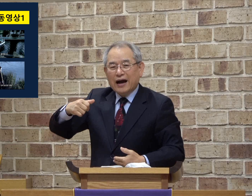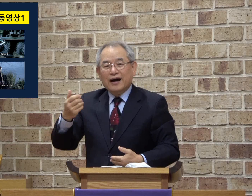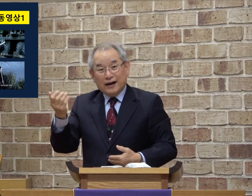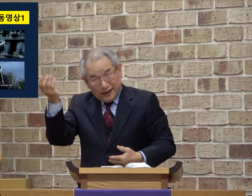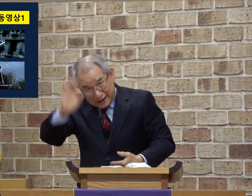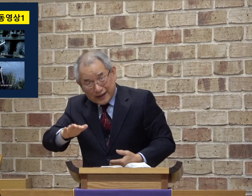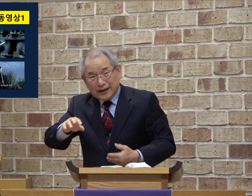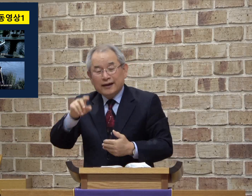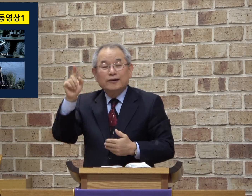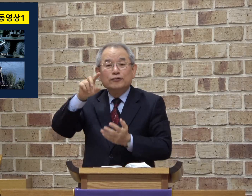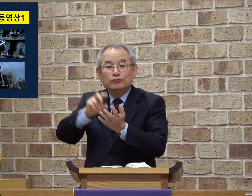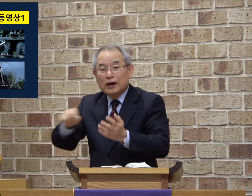아버지가 엄마 없이 아들과 함께 삽니다.